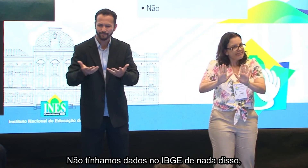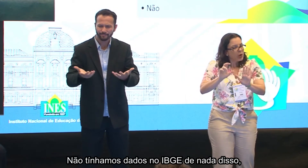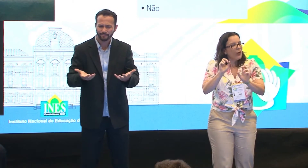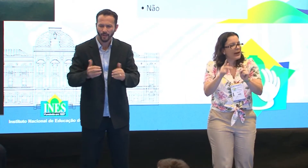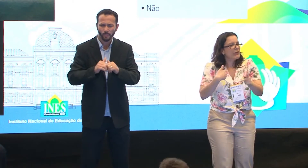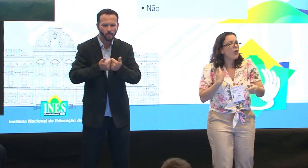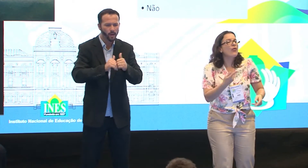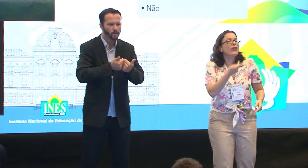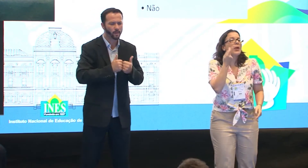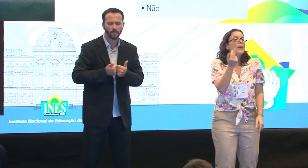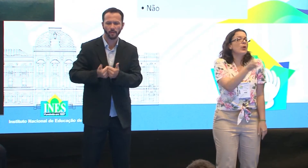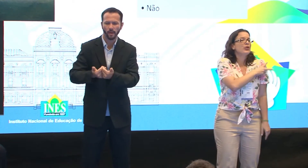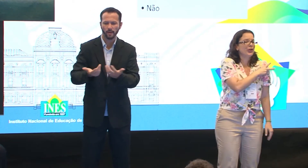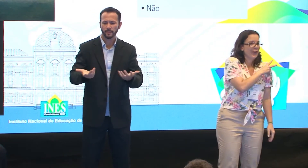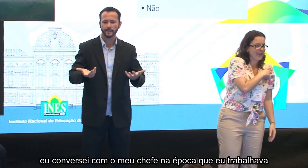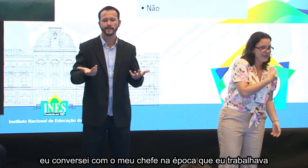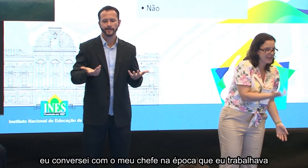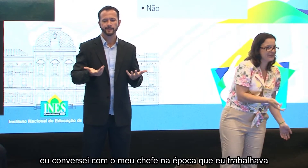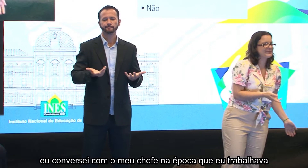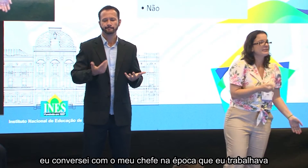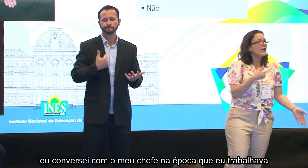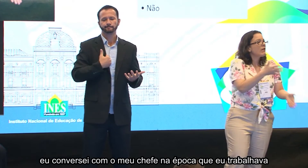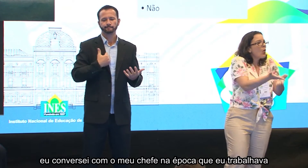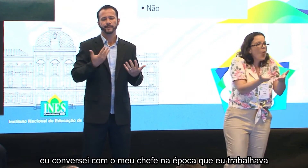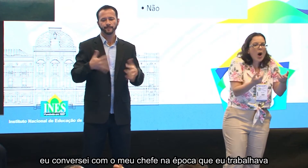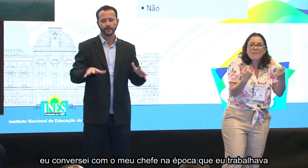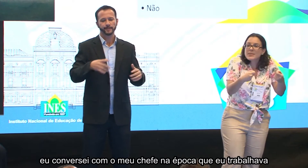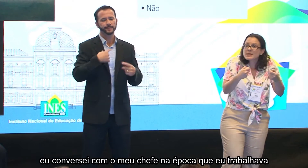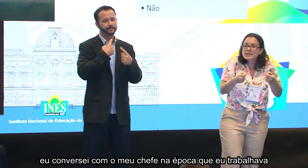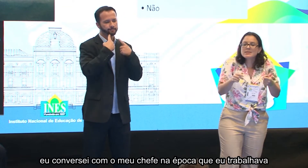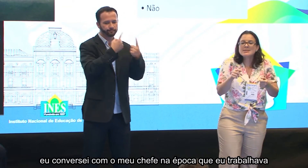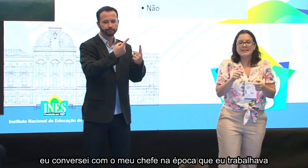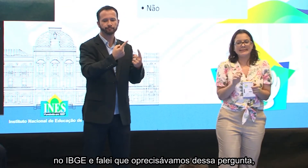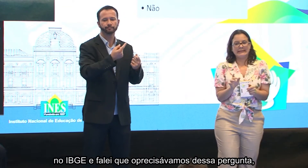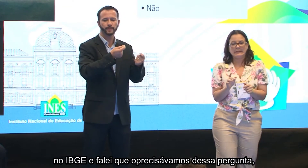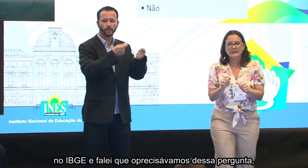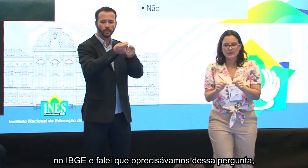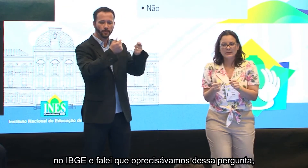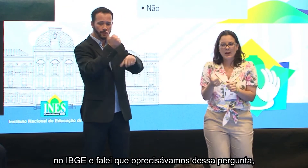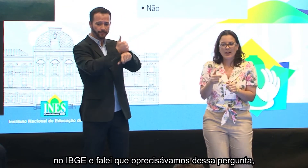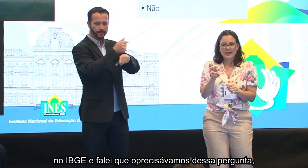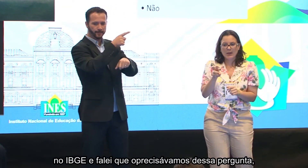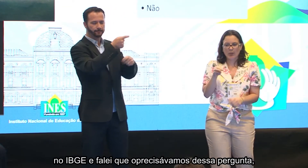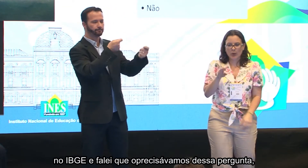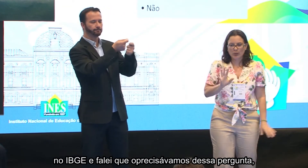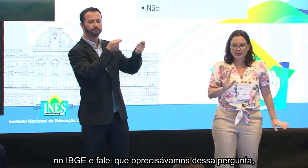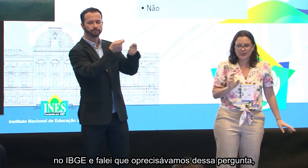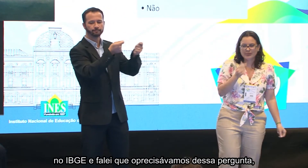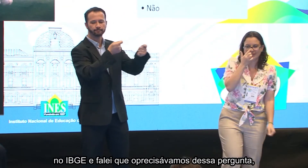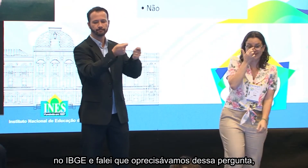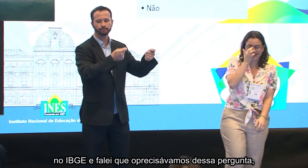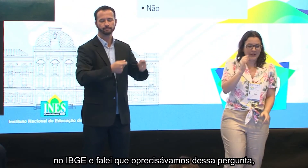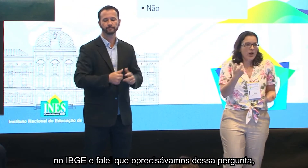disso. Então, eu conversei com o meu chefe na época que eu trabalhava no IBGE e falei, nós precisamos dessa pergunta.